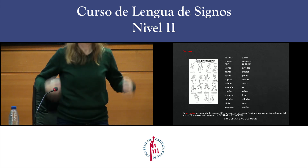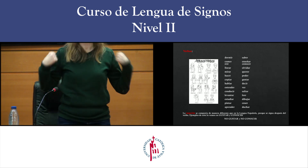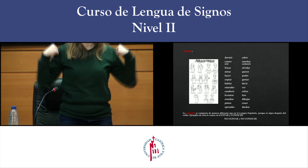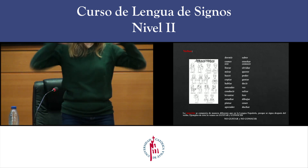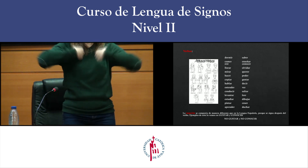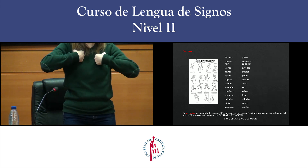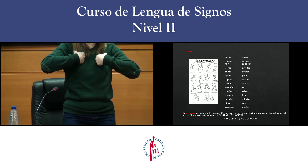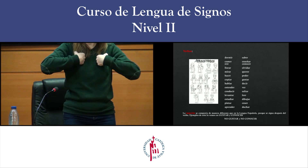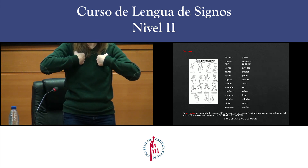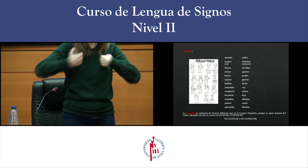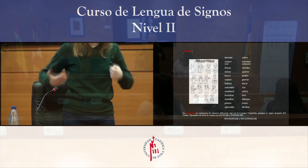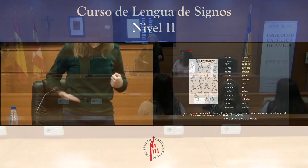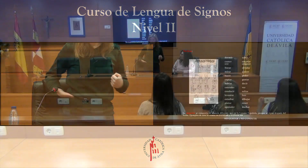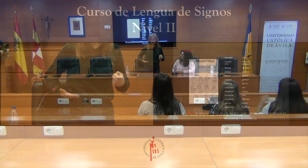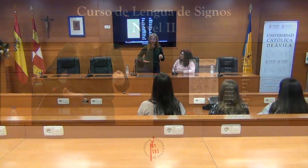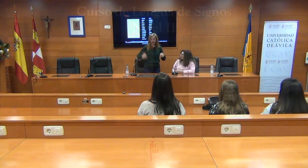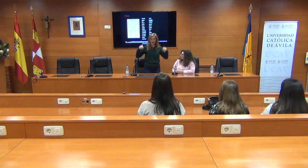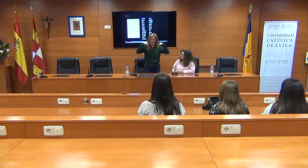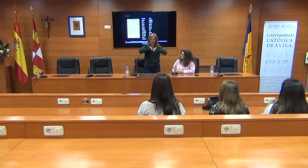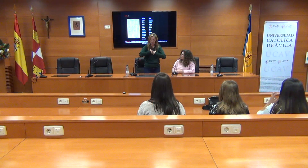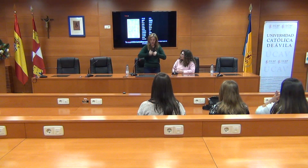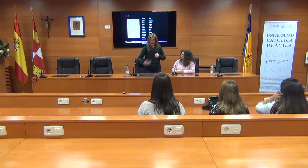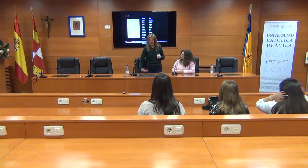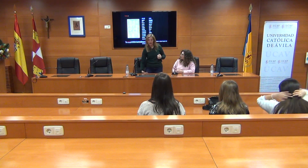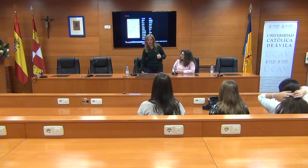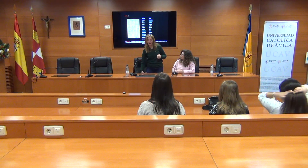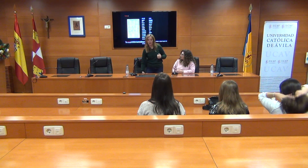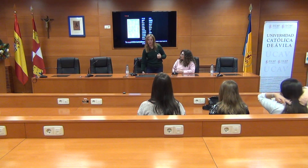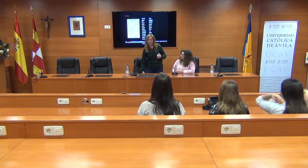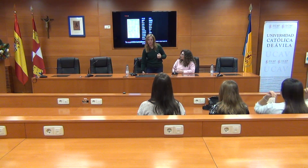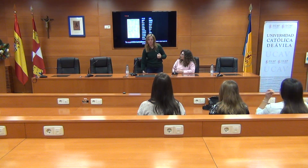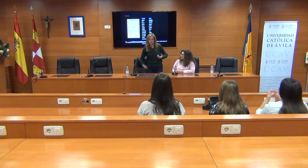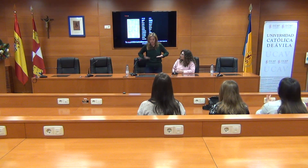Qué haces ahora vale Cazadora corta Cazadora larga